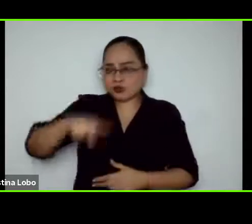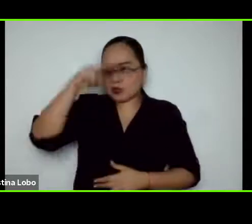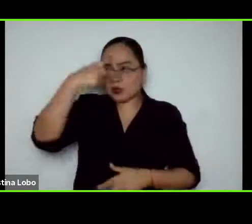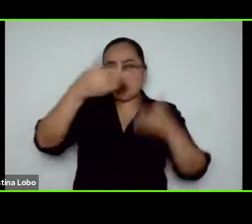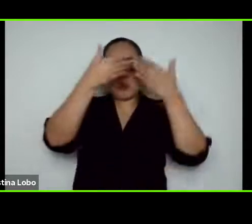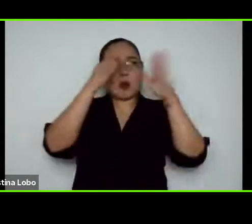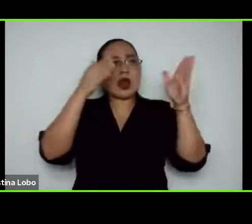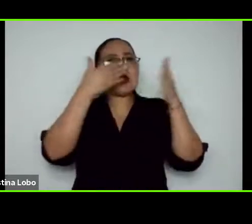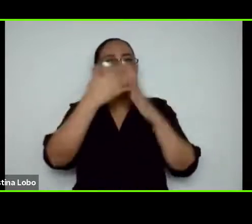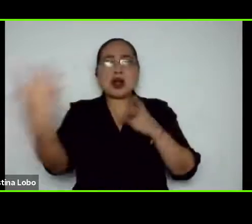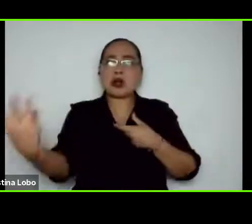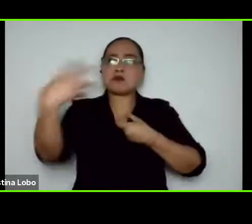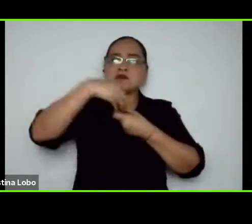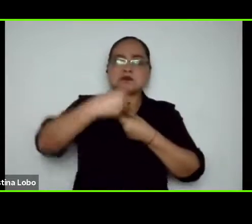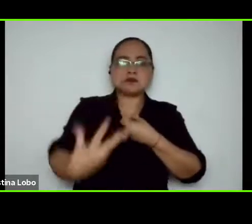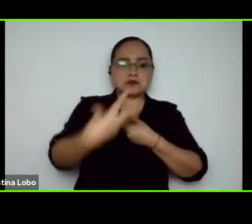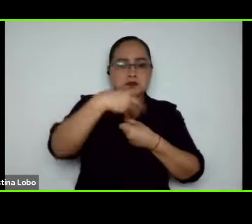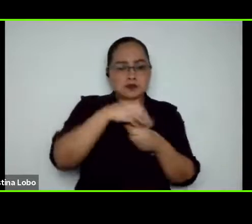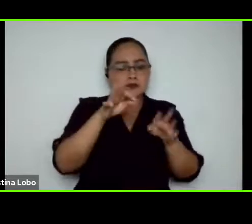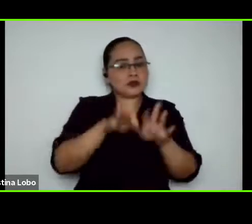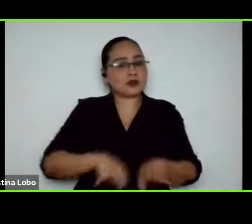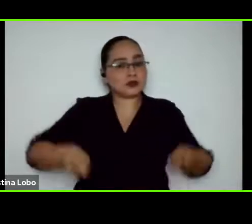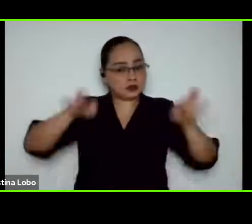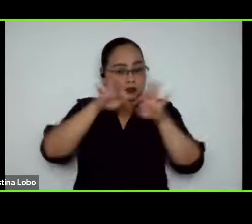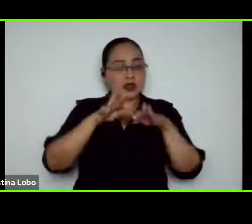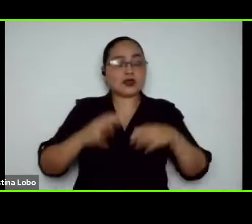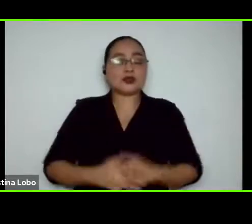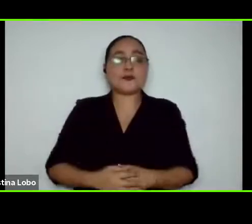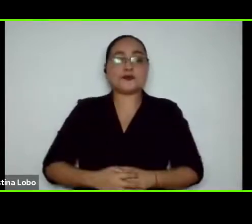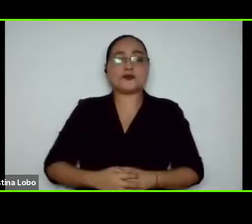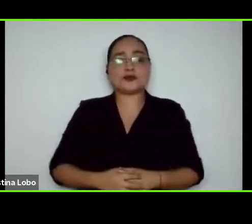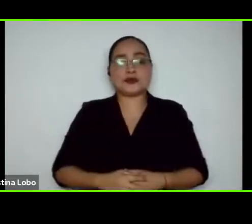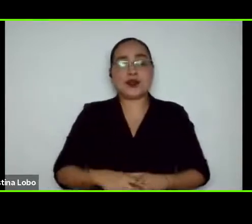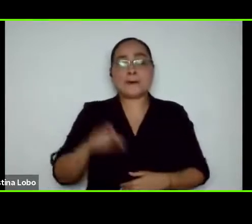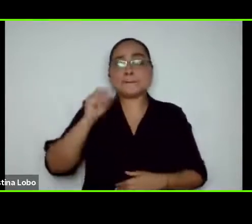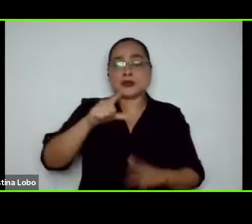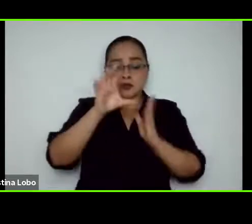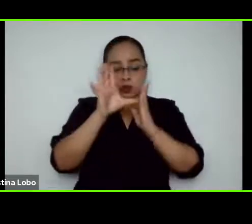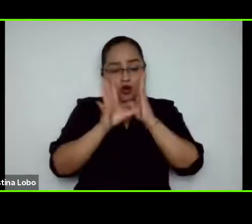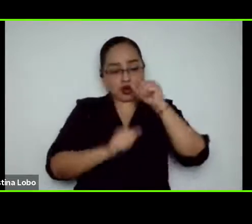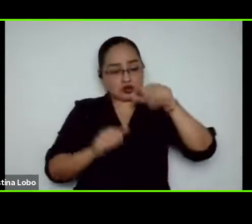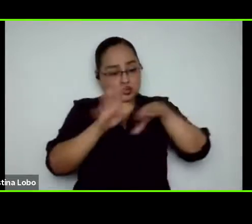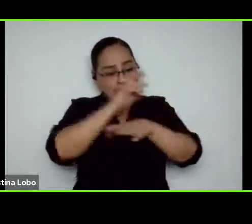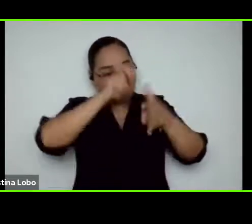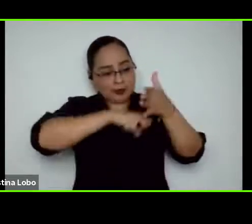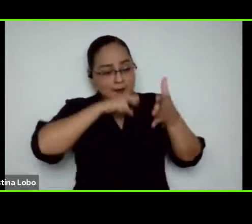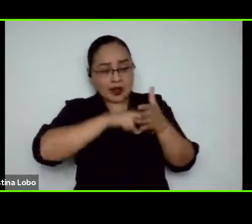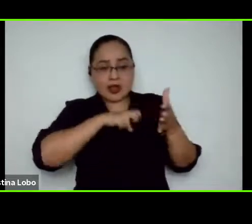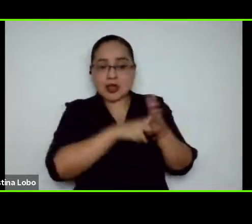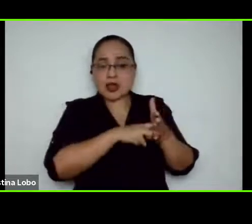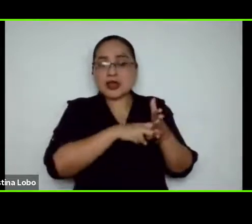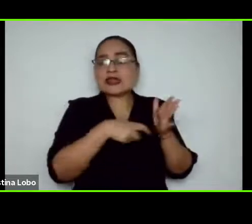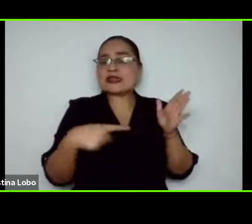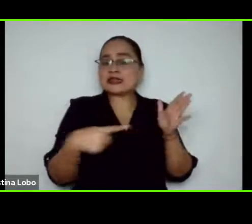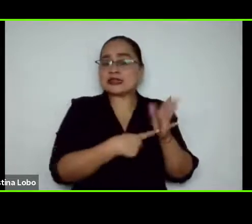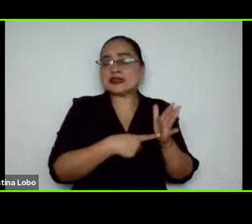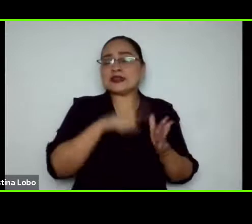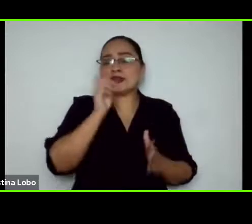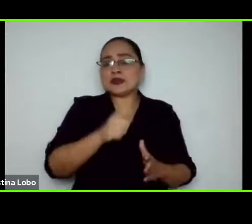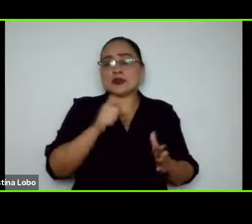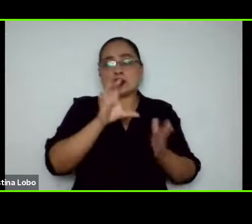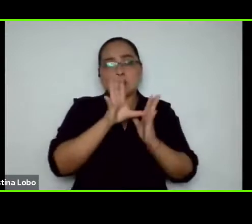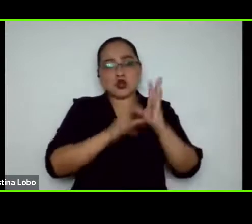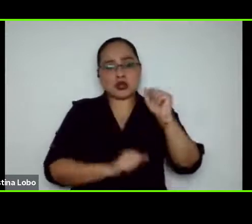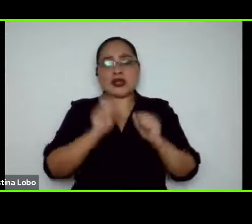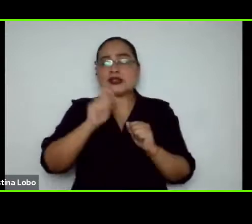decir el órgano reformador de la Constitución que la Constitución estaba abierto al